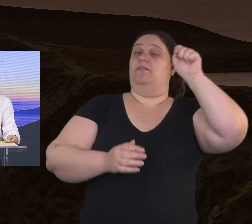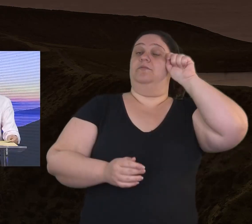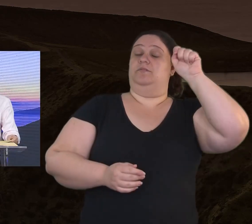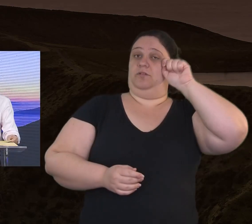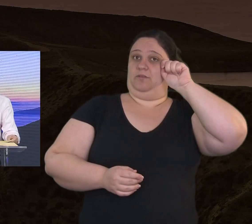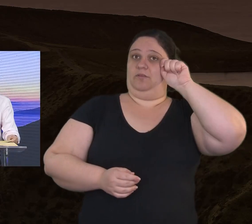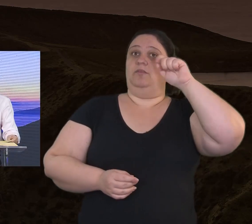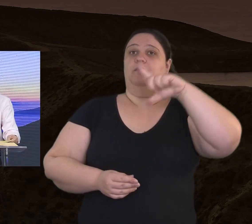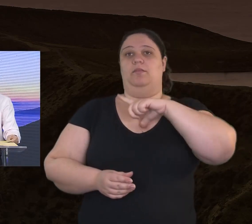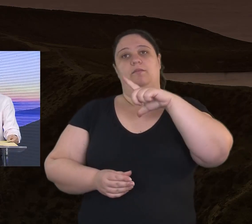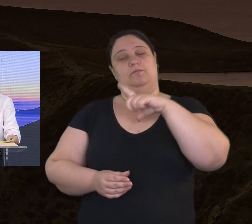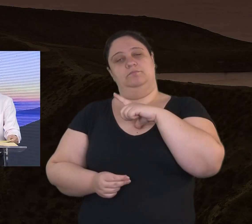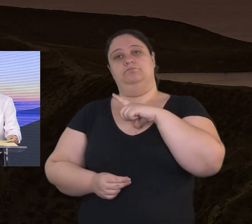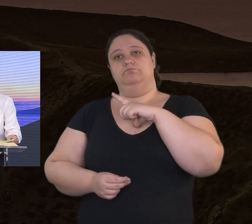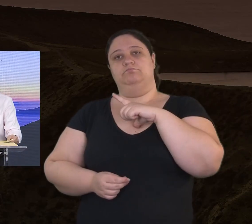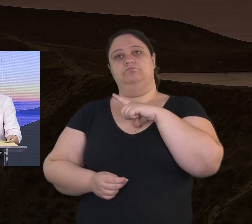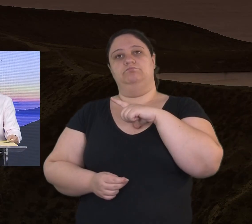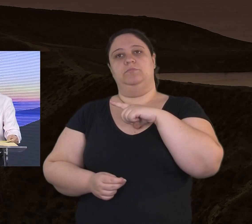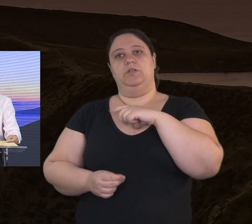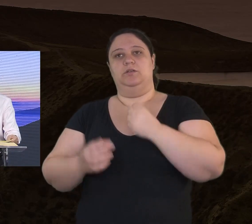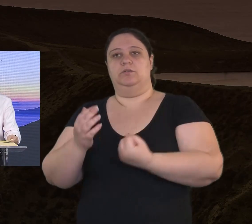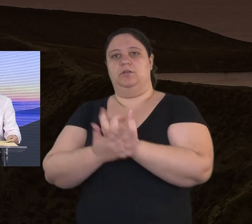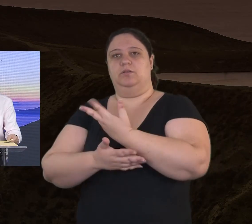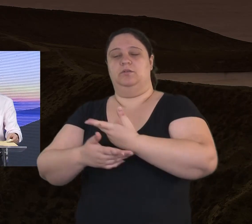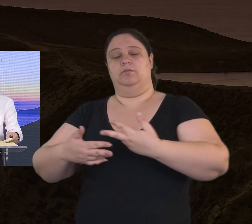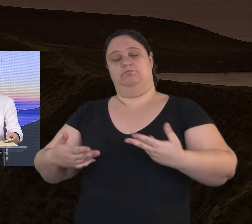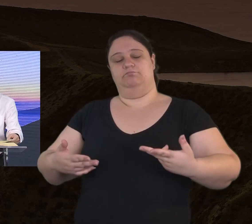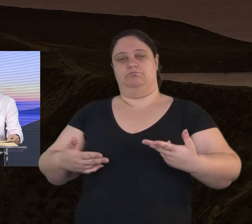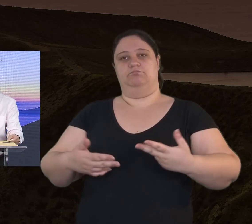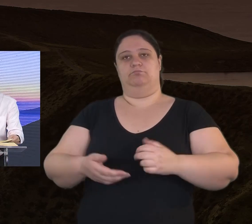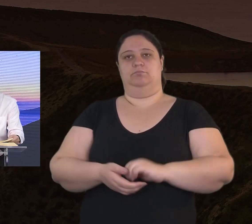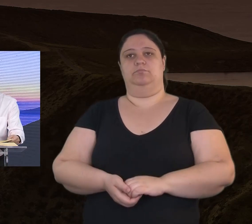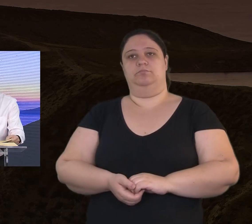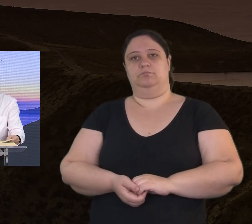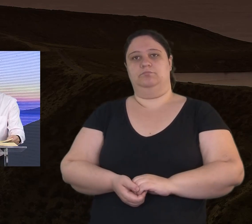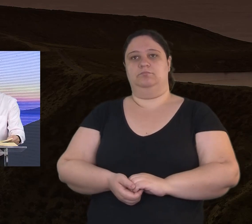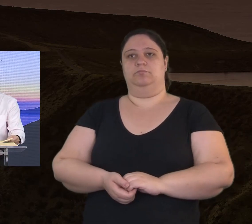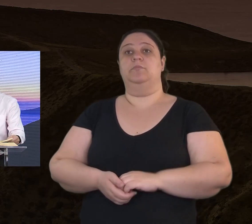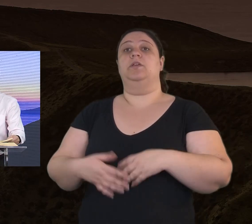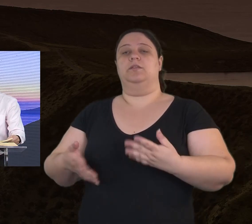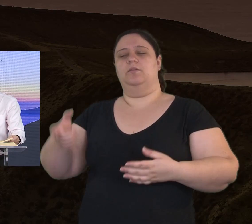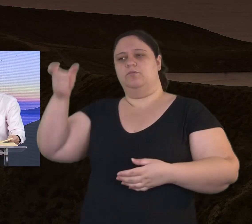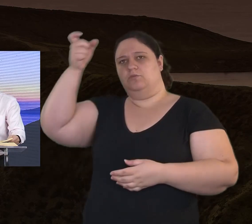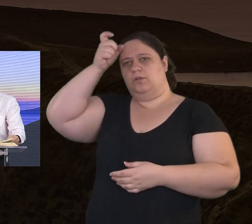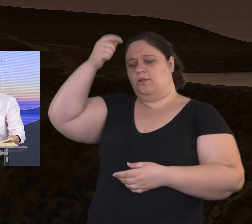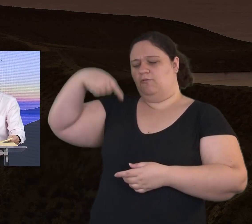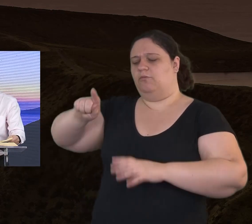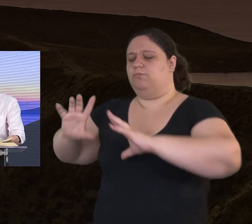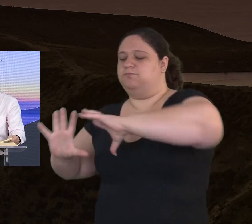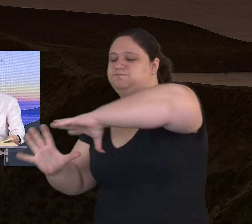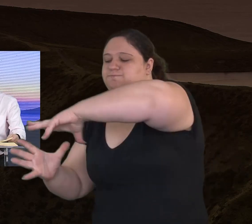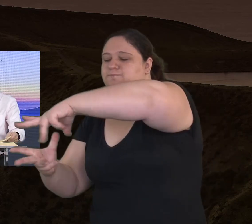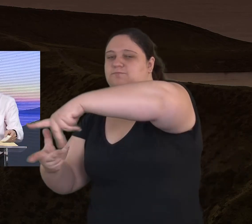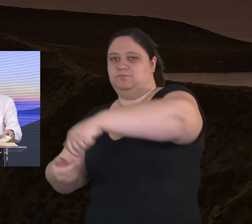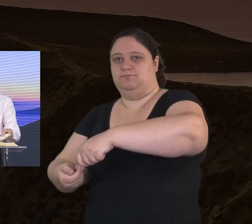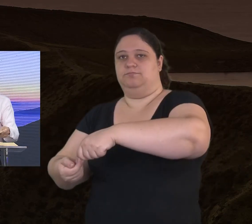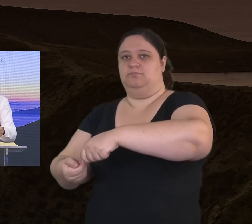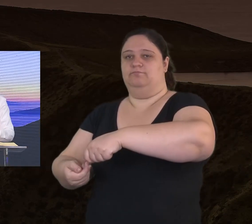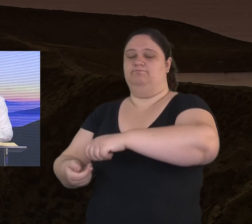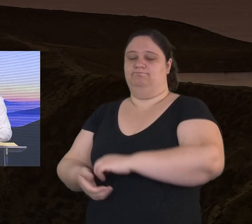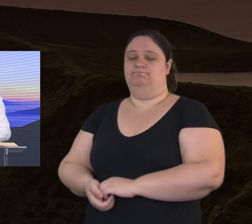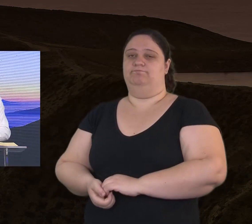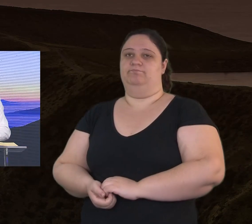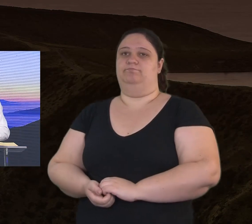terra, antes de Deus criar Adão. Tá? Então ele foi lançado à terra. E